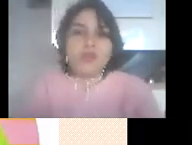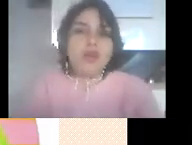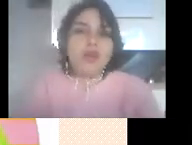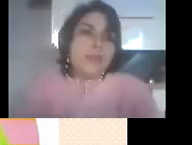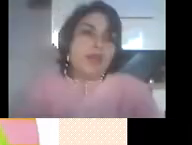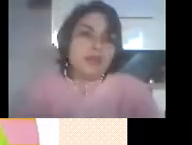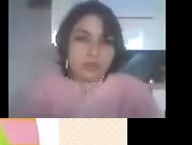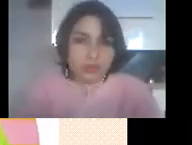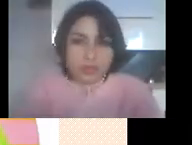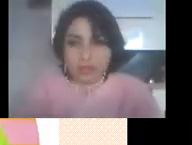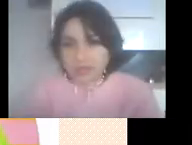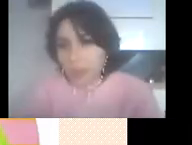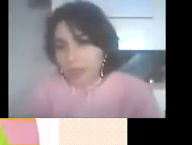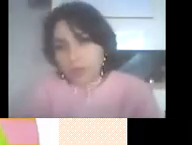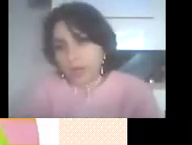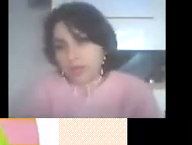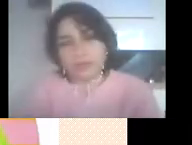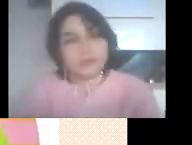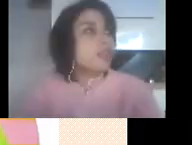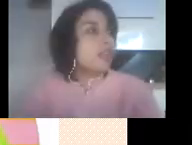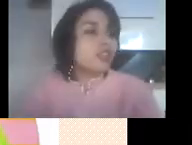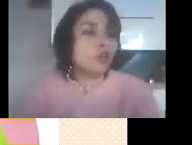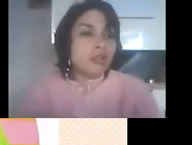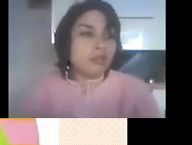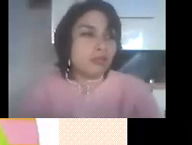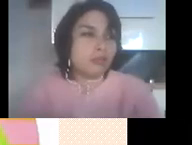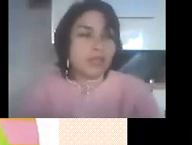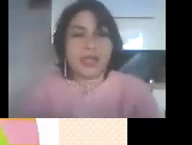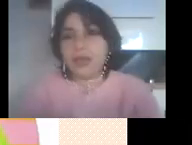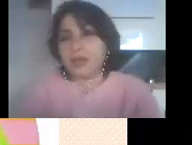No, mis, yo sí, siempre quiebro una taza. De hecho,